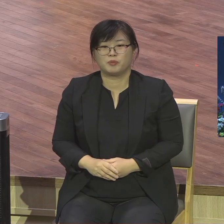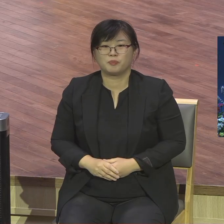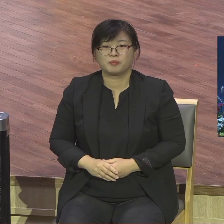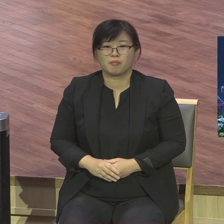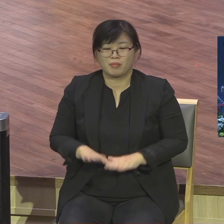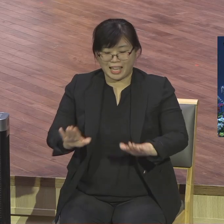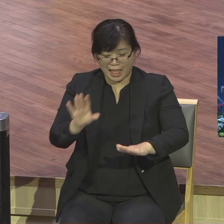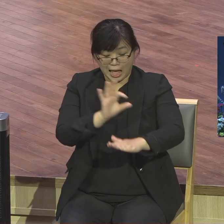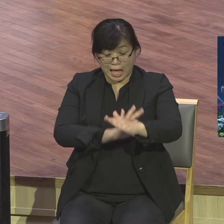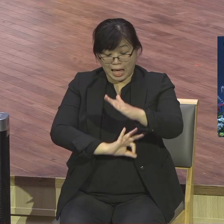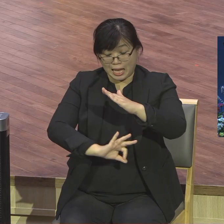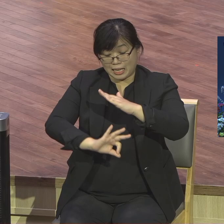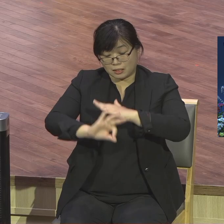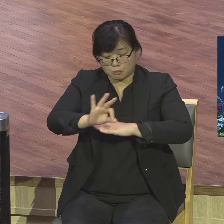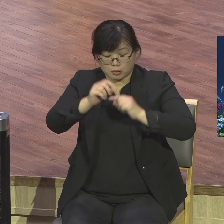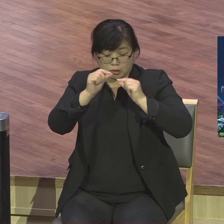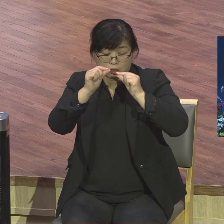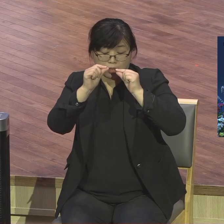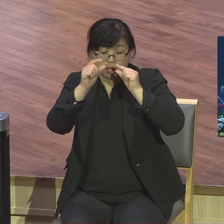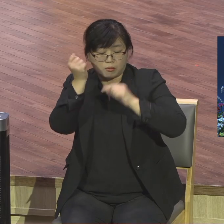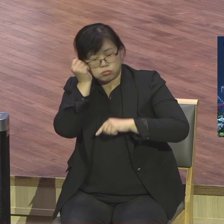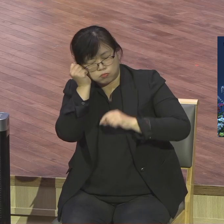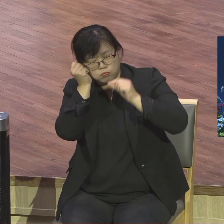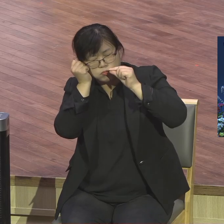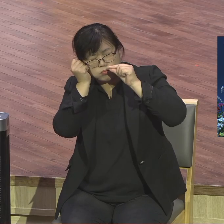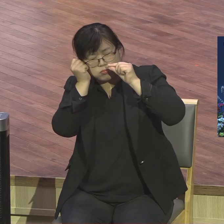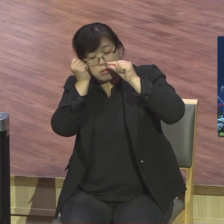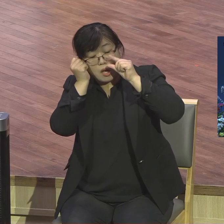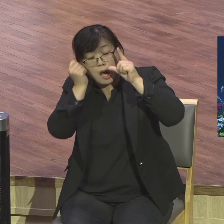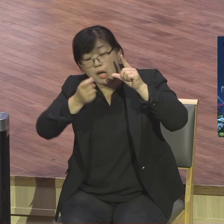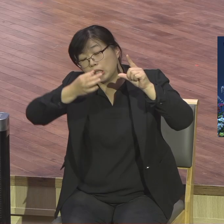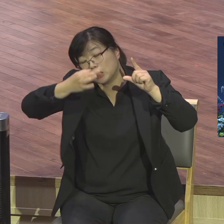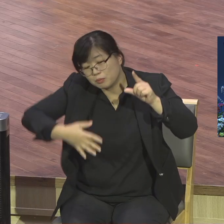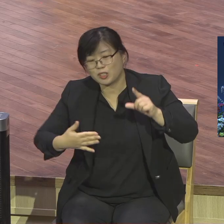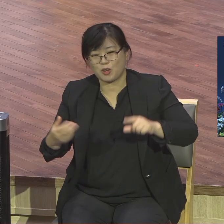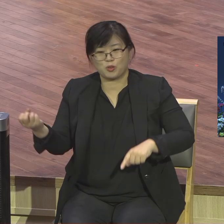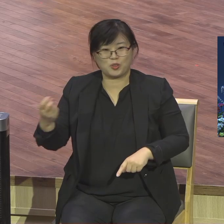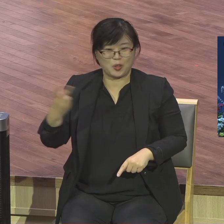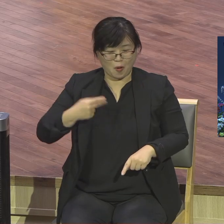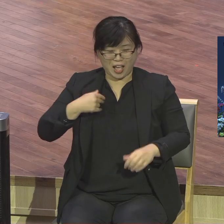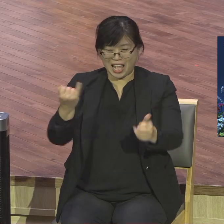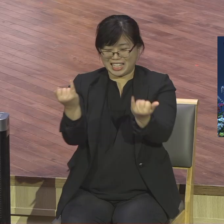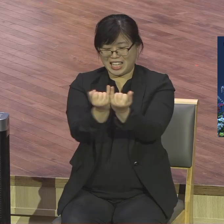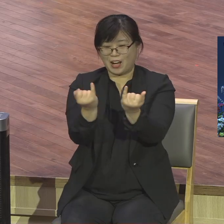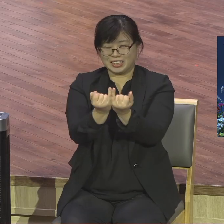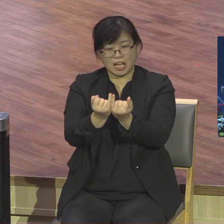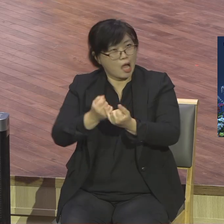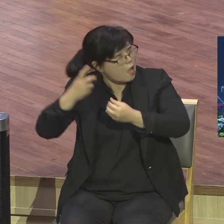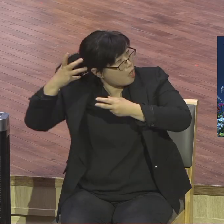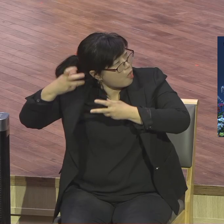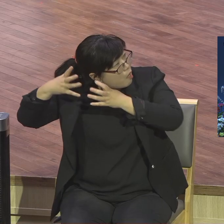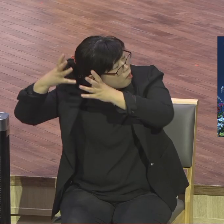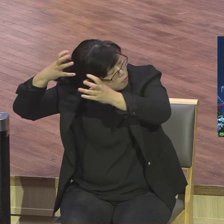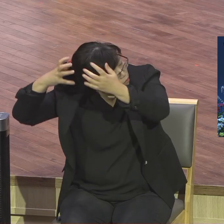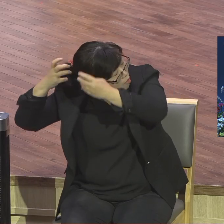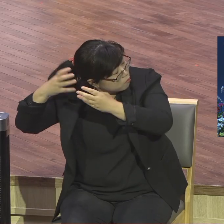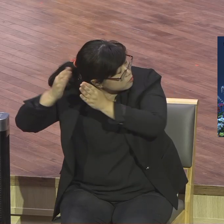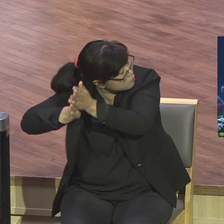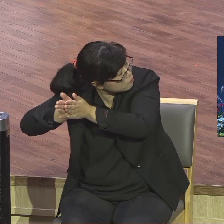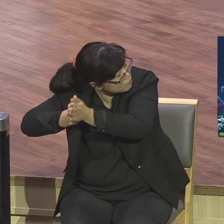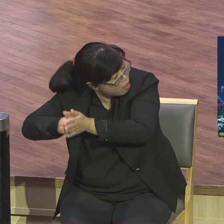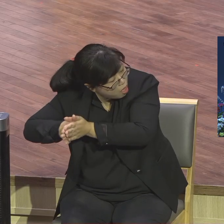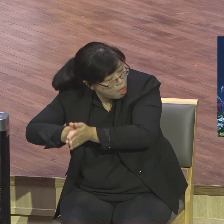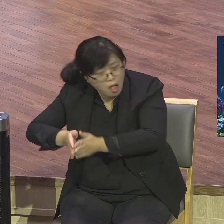부터 저녁까지 여러분 여자들은 머리 감는 것도 힘들지 않아요. 머리 감아 이제 말려야지 이거